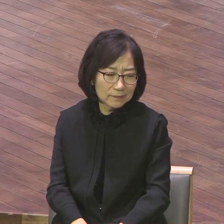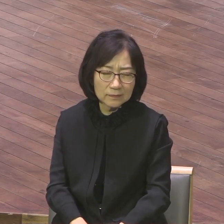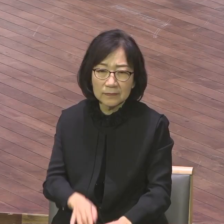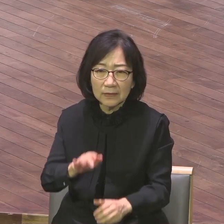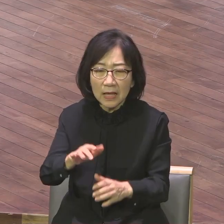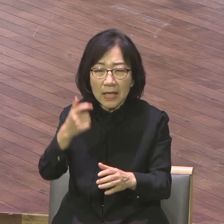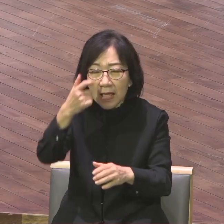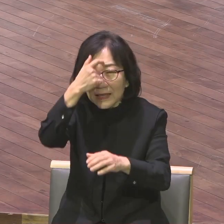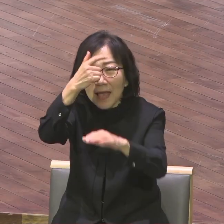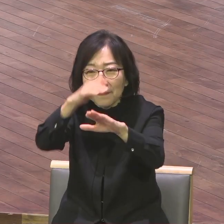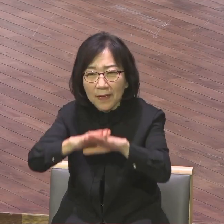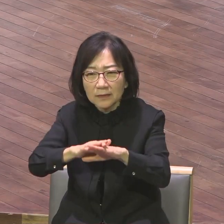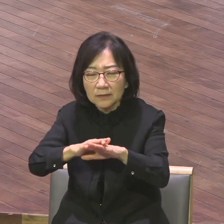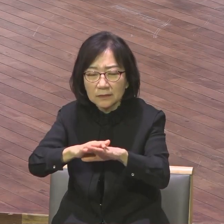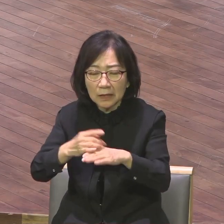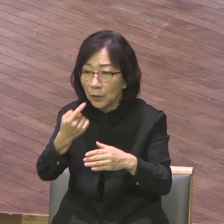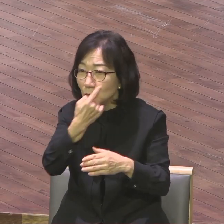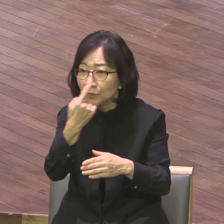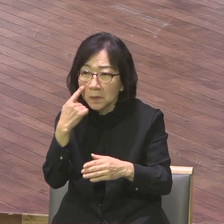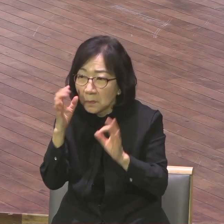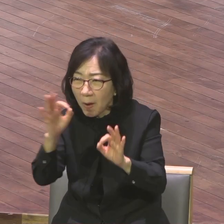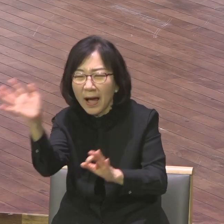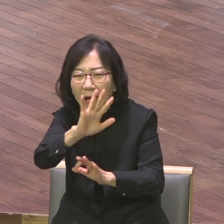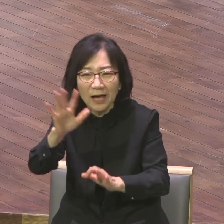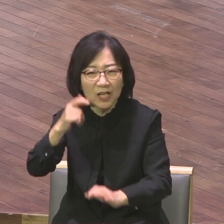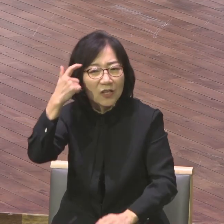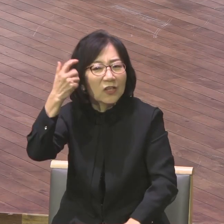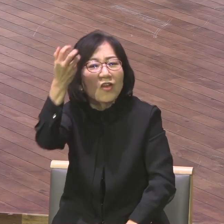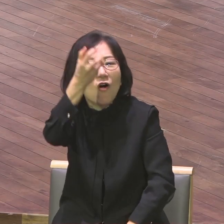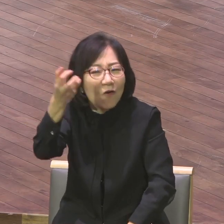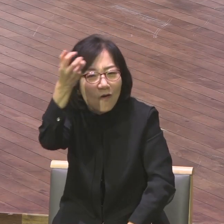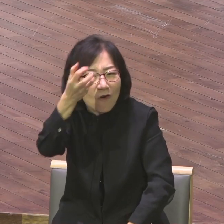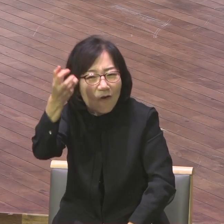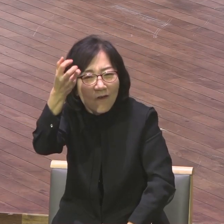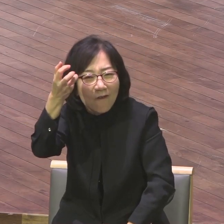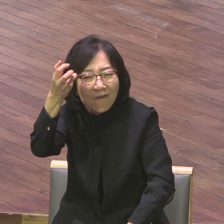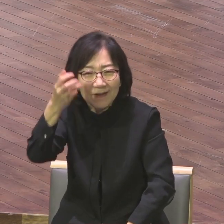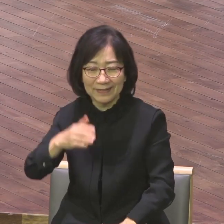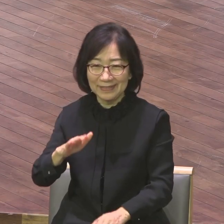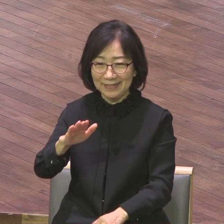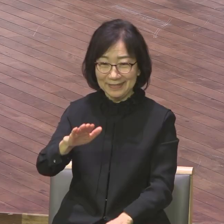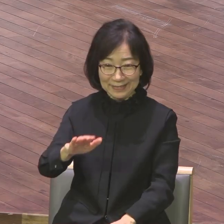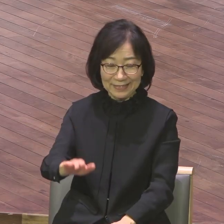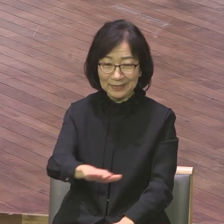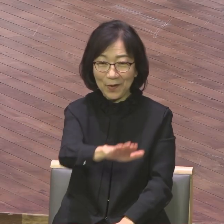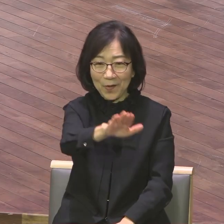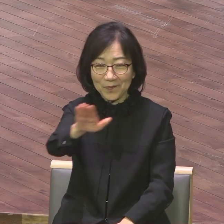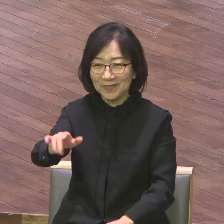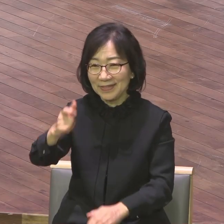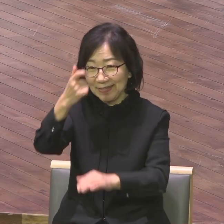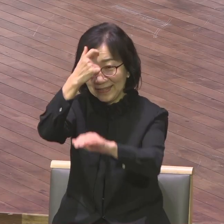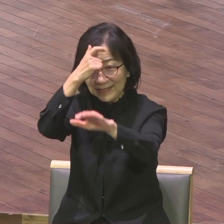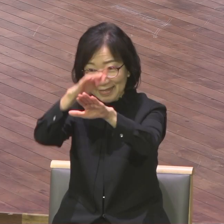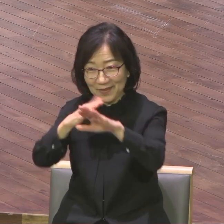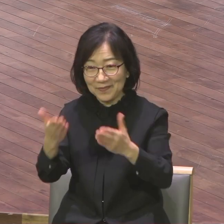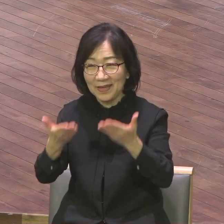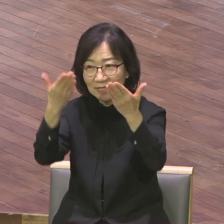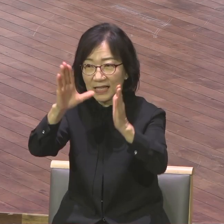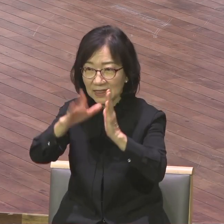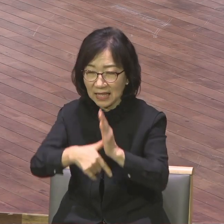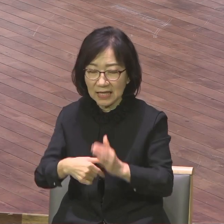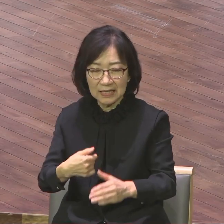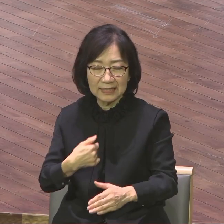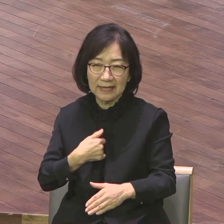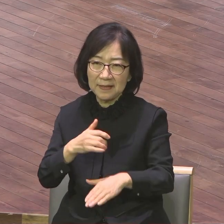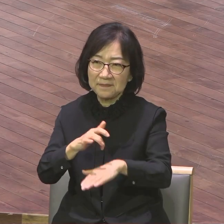것에 있음을 분명히 보여주고 있어요. 여러분은 예배 드리는 순간에 인간적인 생각, 인간적인 습관, 인간적인 거